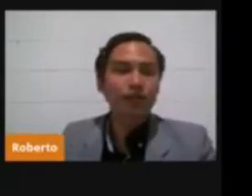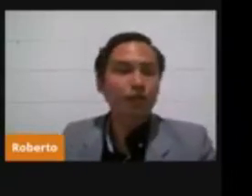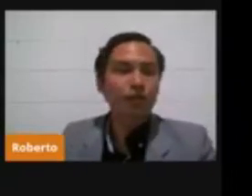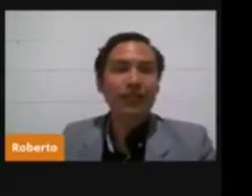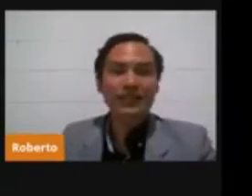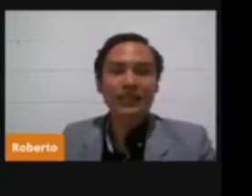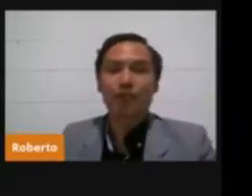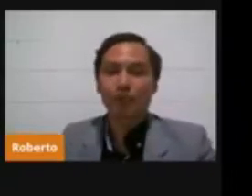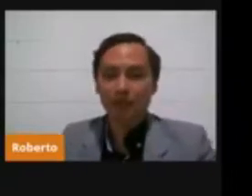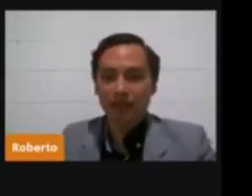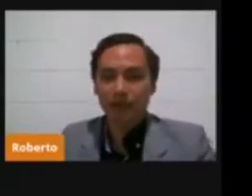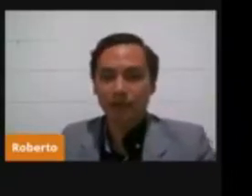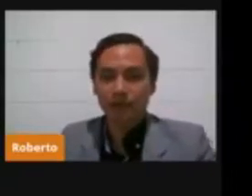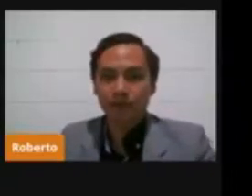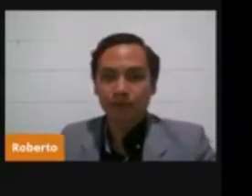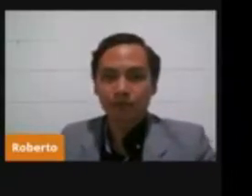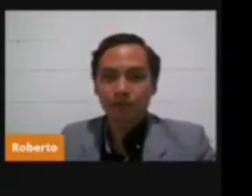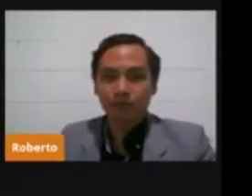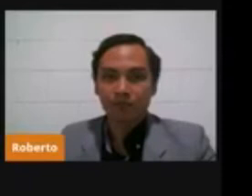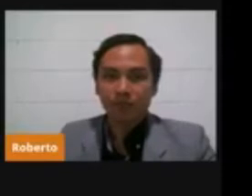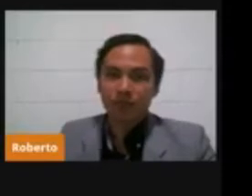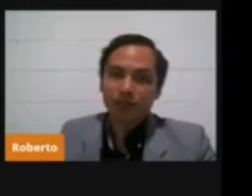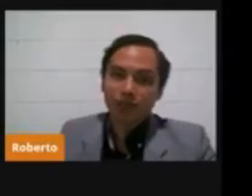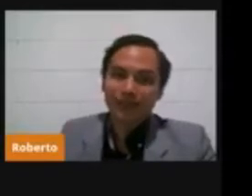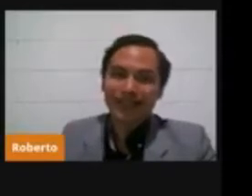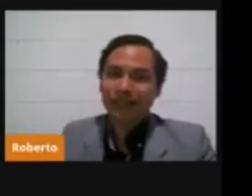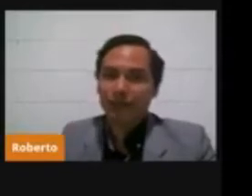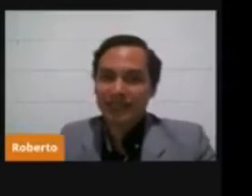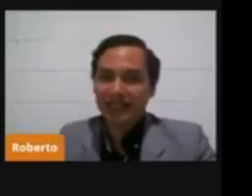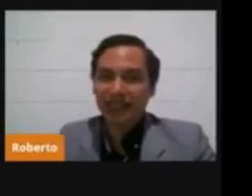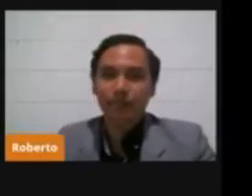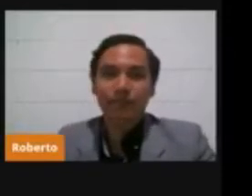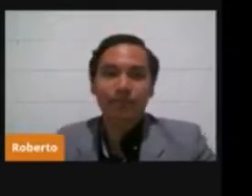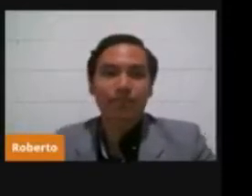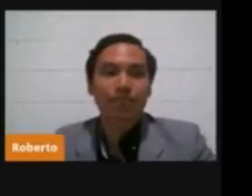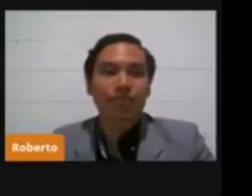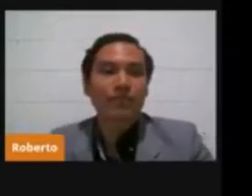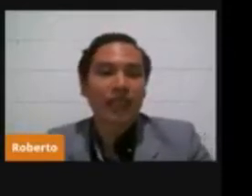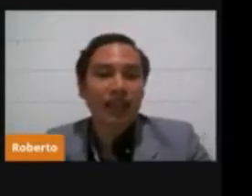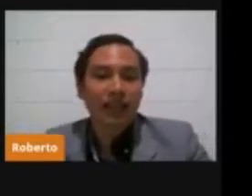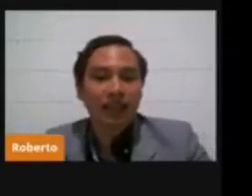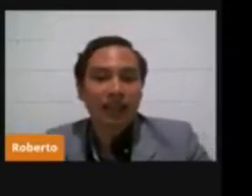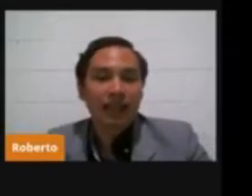minusválido, no es apropiado, mucho menos discapacitado.